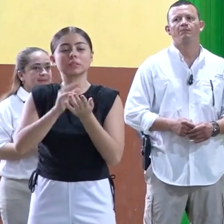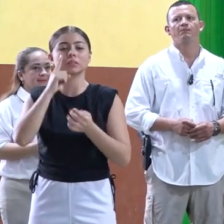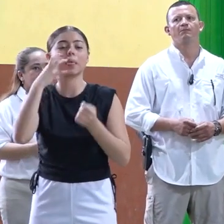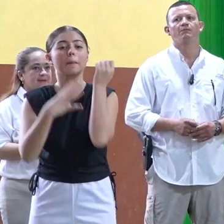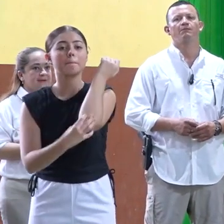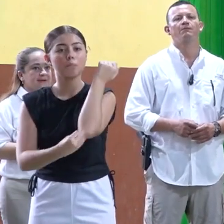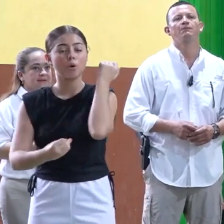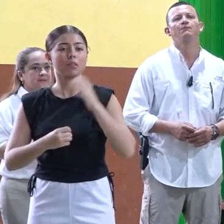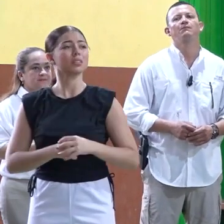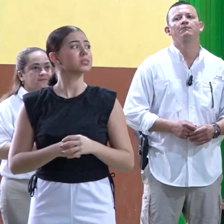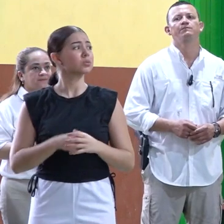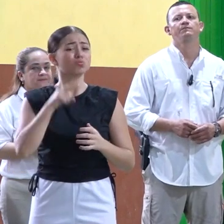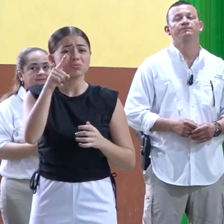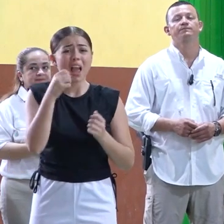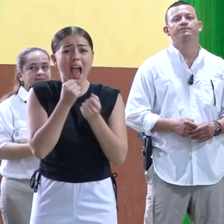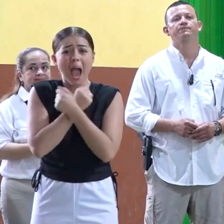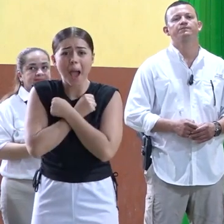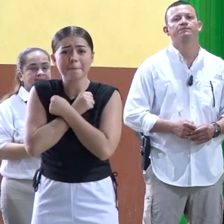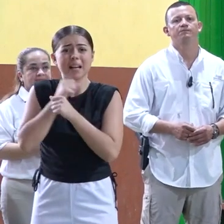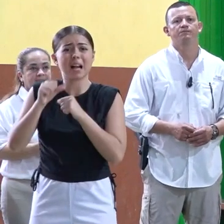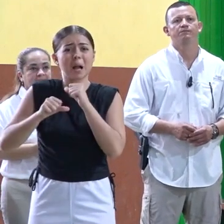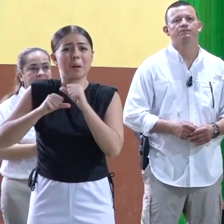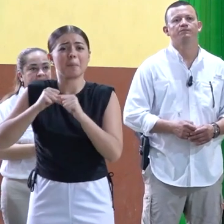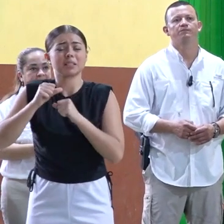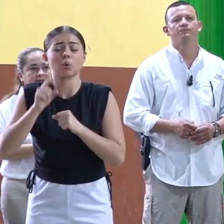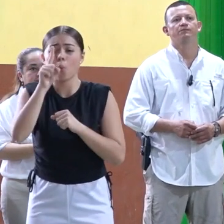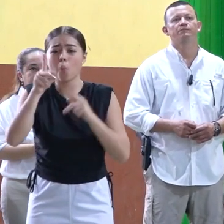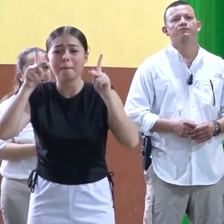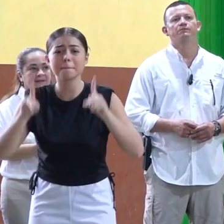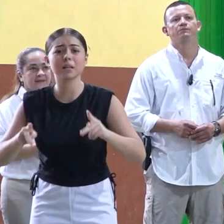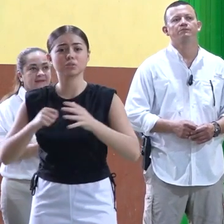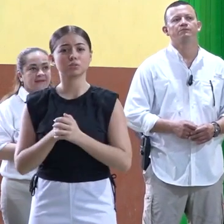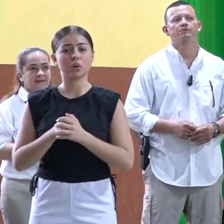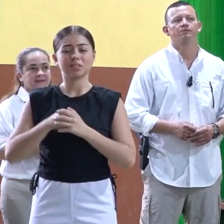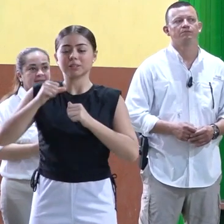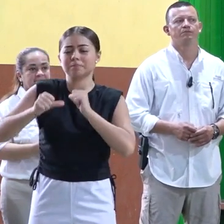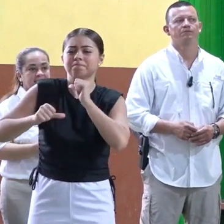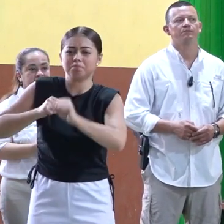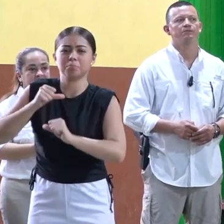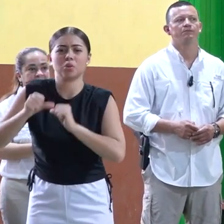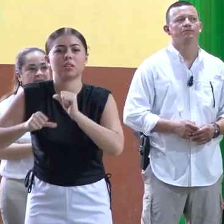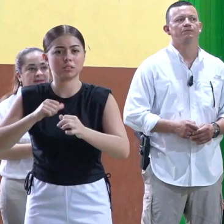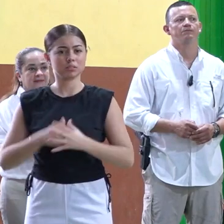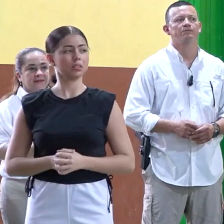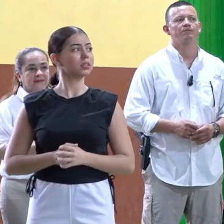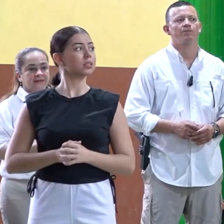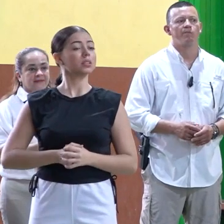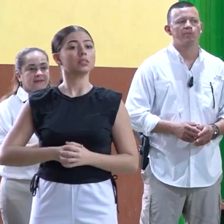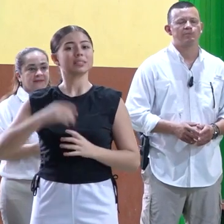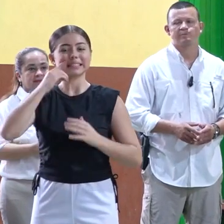Los que aman la capacidad de un ser humano de progresar,